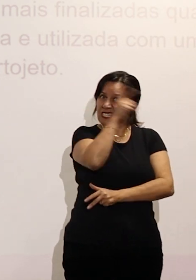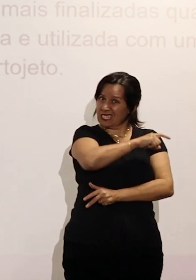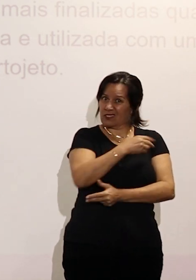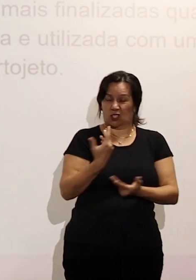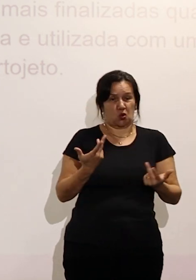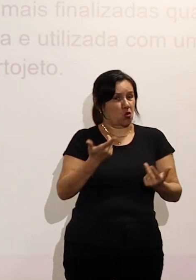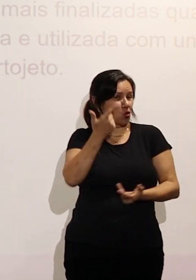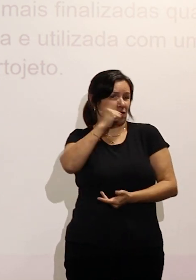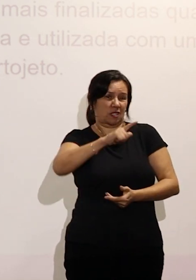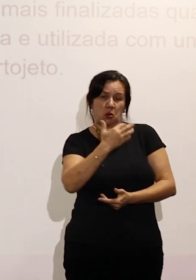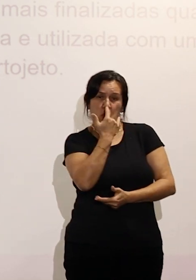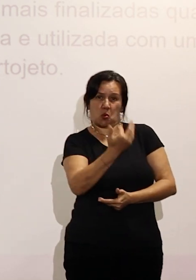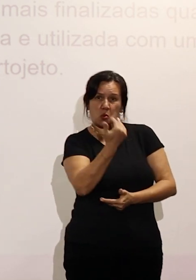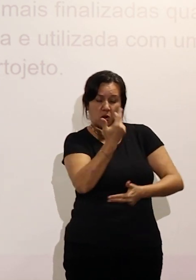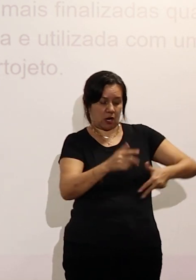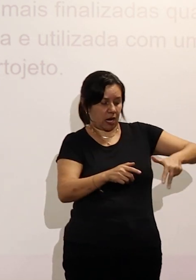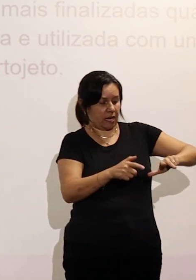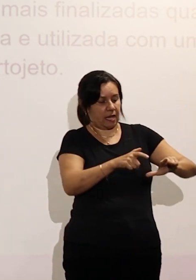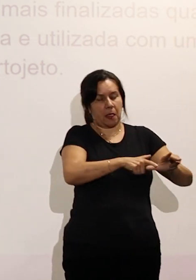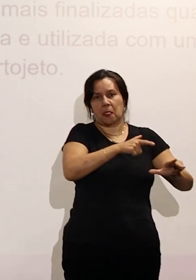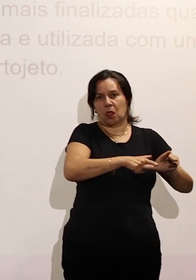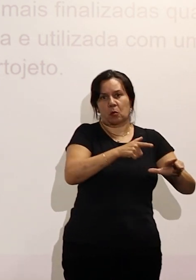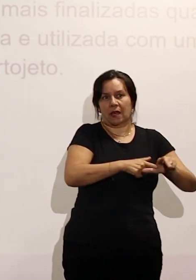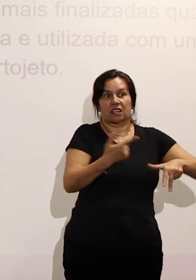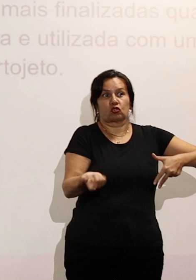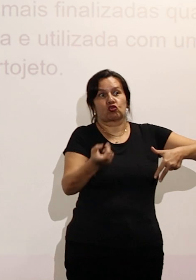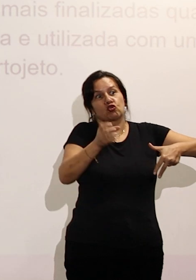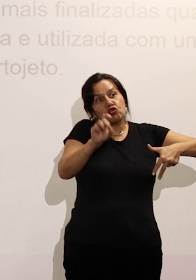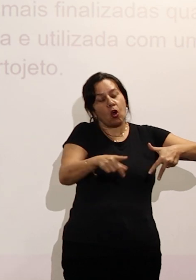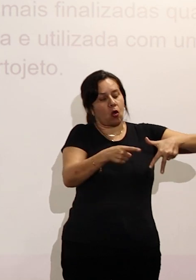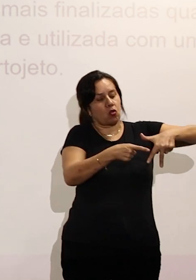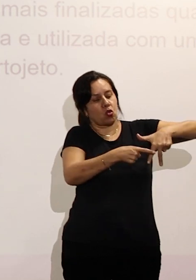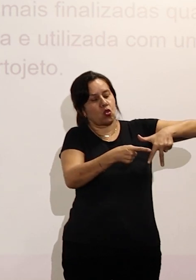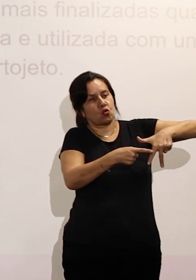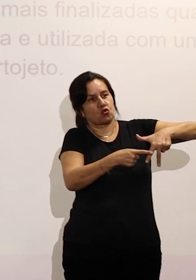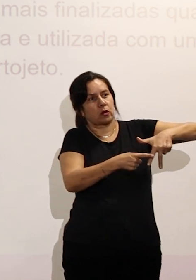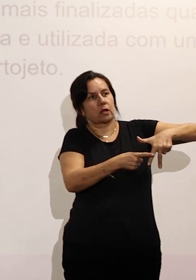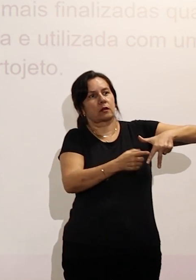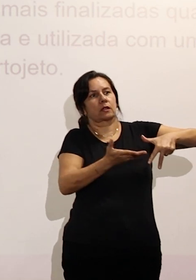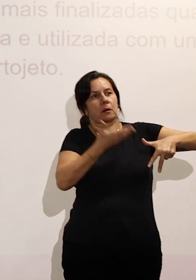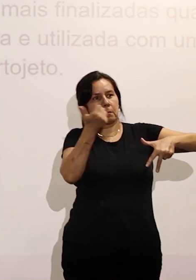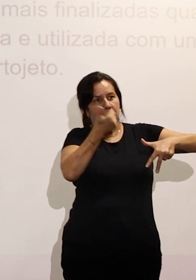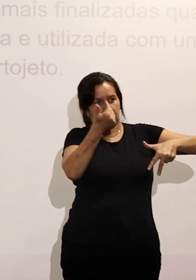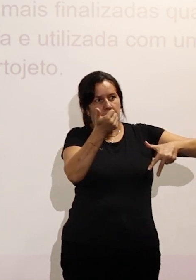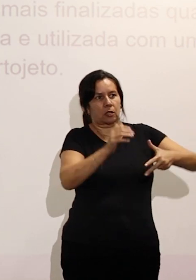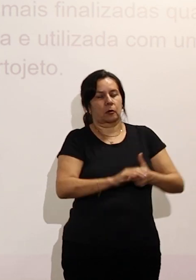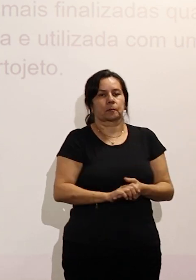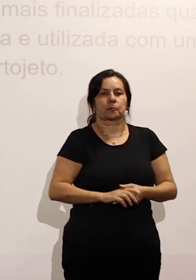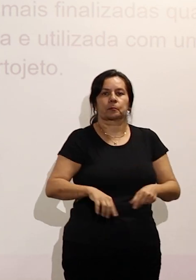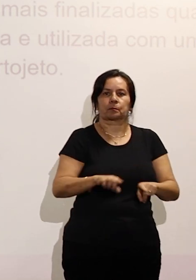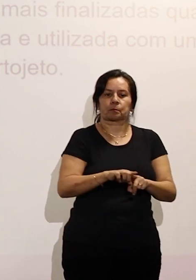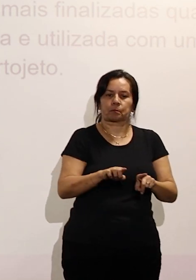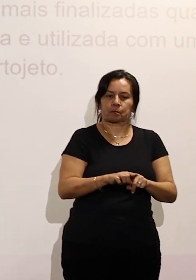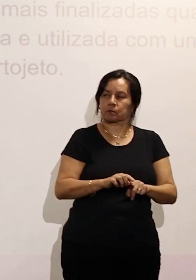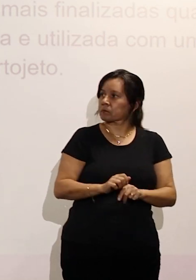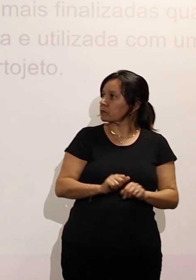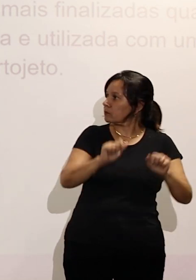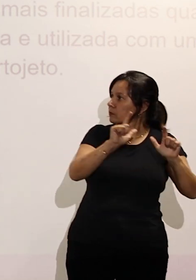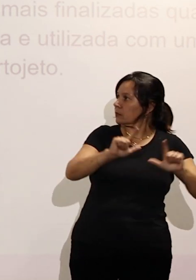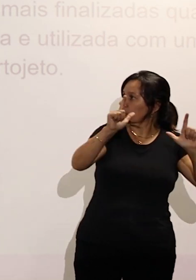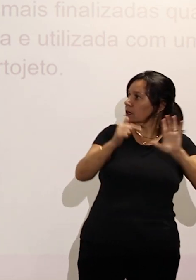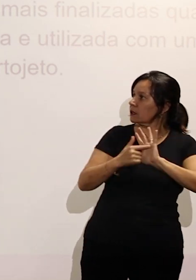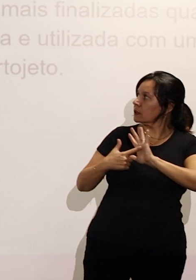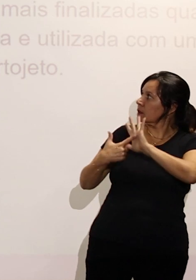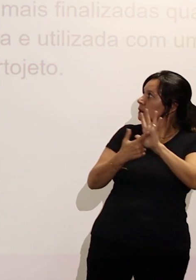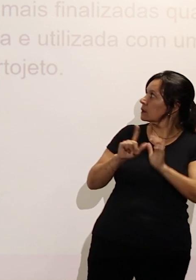dourado no pezinho. Só botei ali no joelho, né? Que é o que aparece mais. E aqui uma arte que eu fiz para